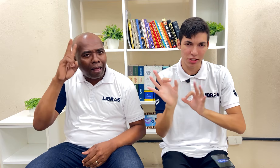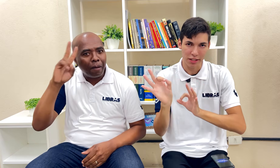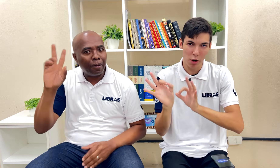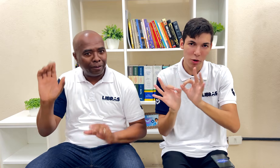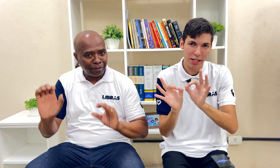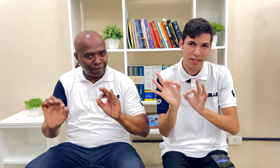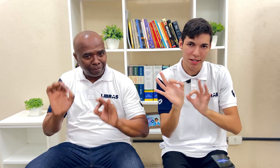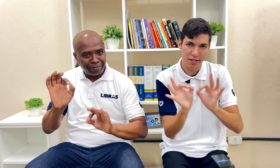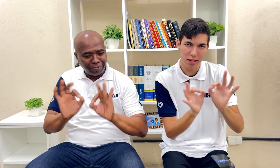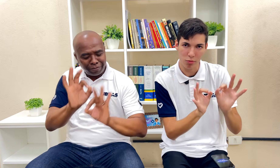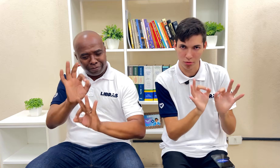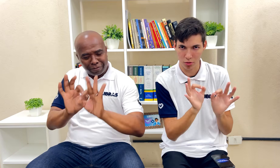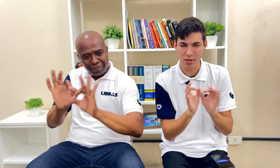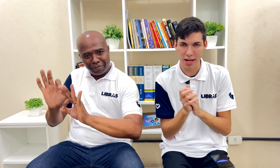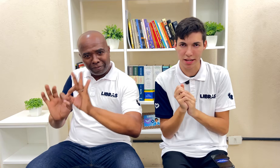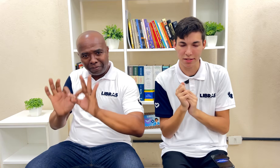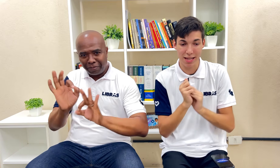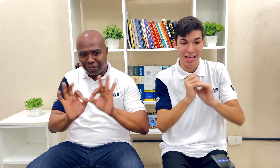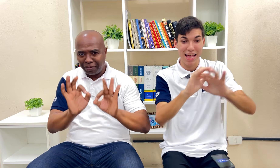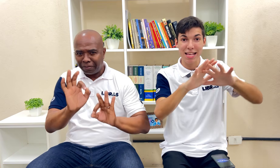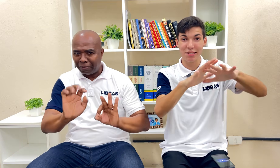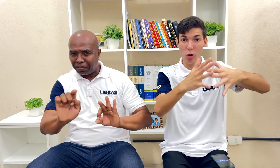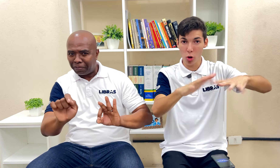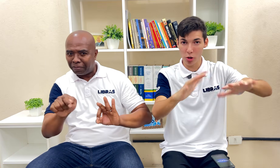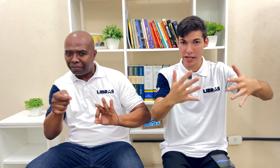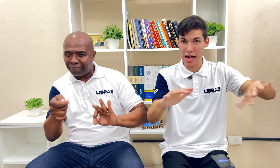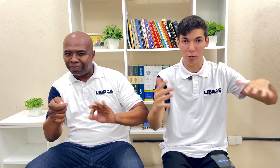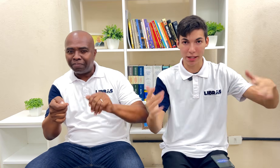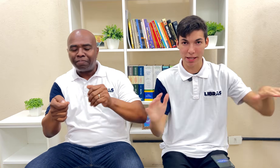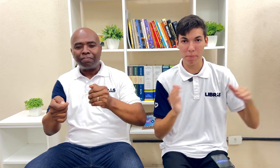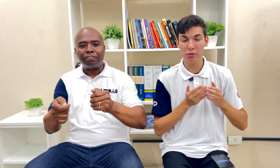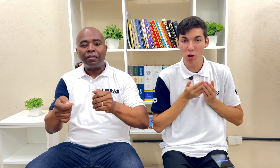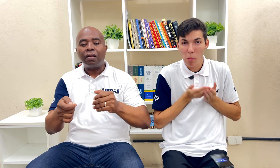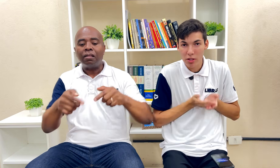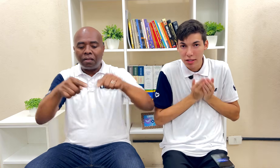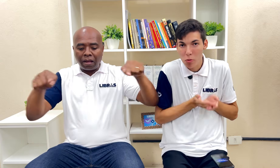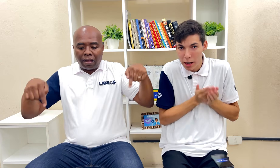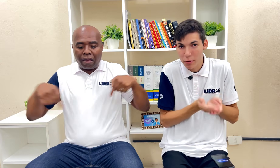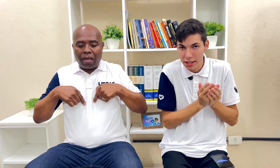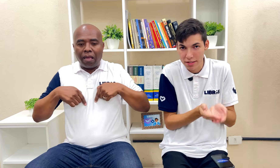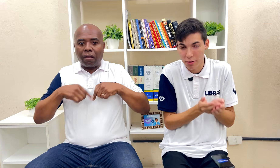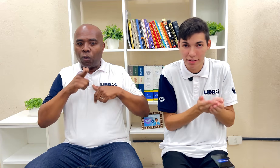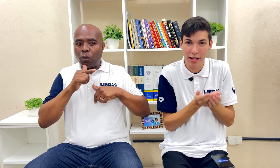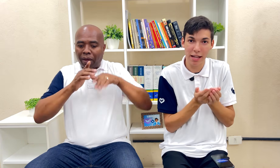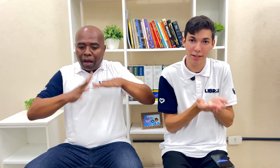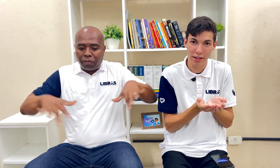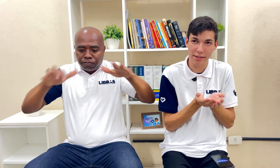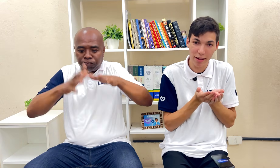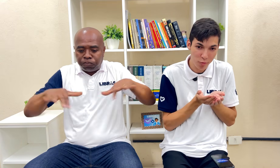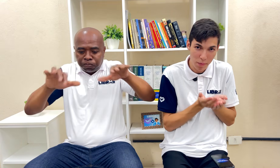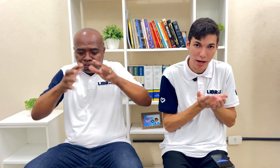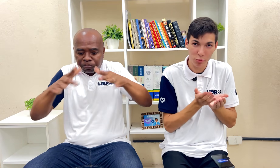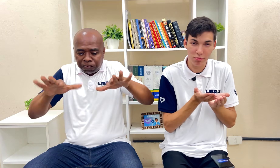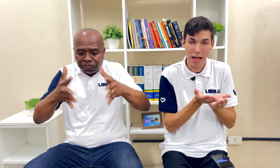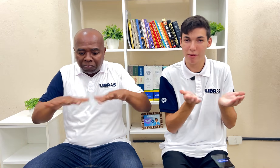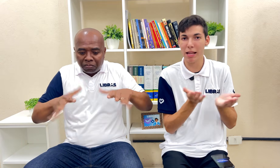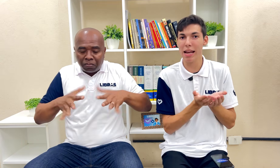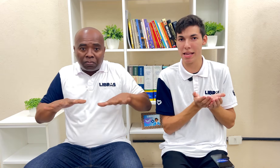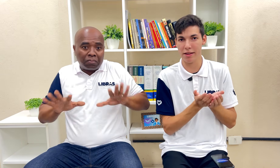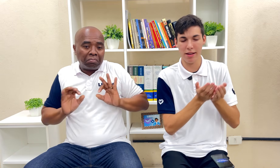que é a organização dos sinais? Se eu coloquei a água aqui, Pedro não pode estar com o barco aqui, senão ele está nadando, ele está com o barco na areia.